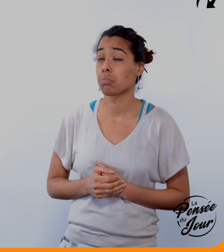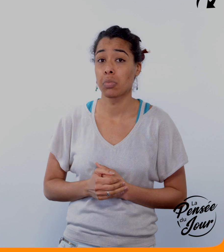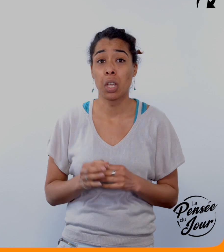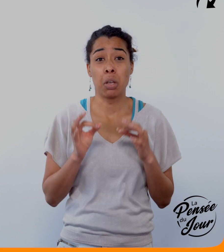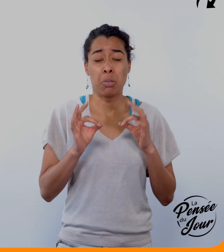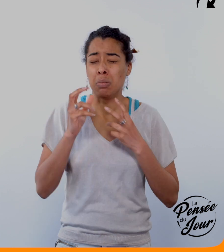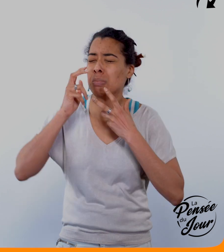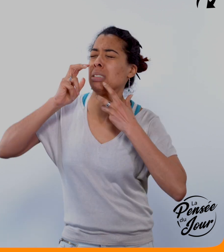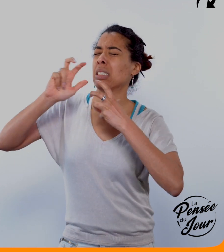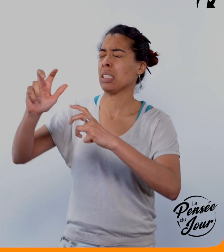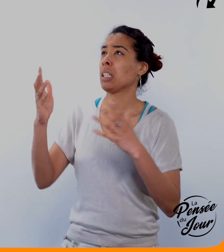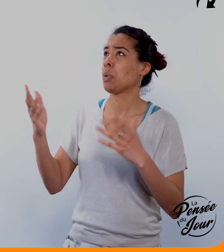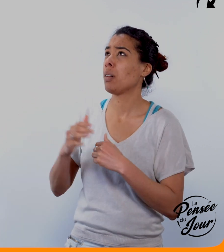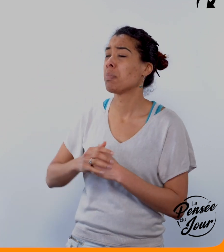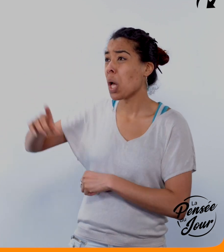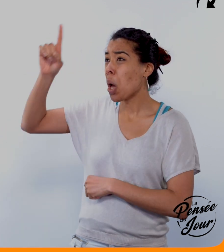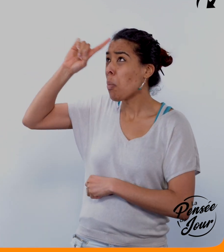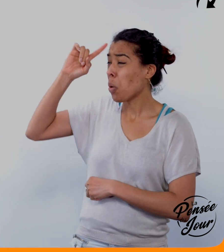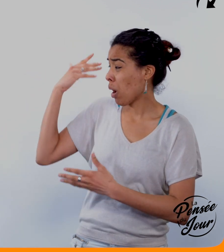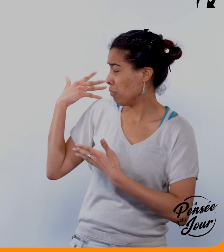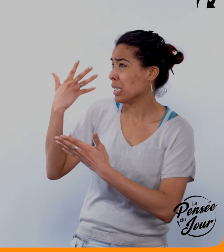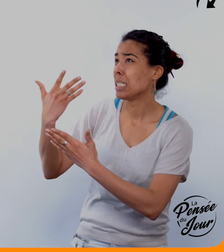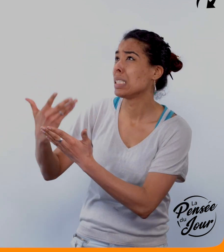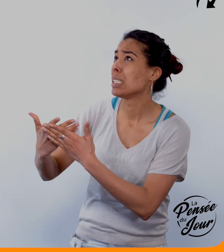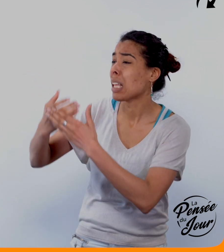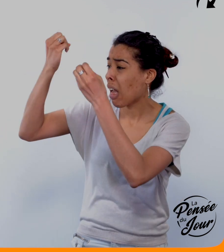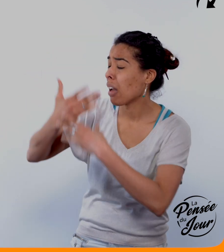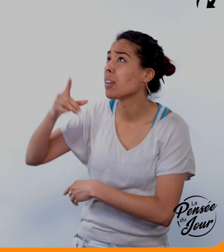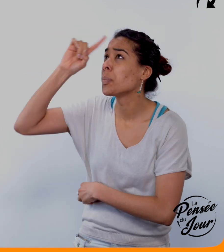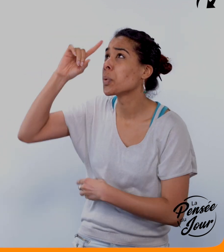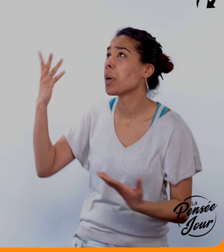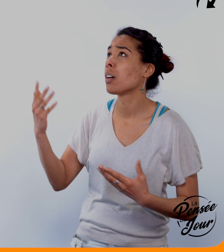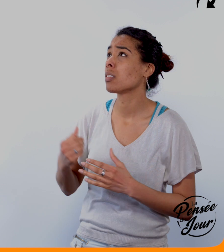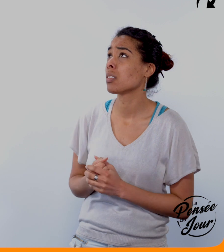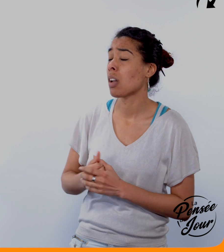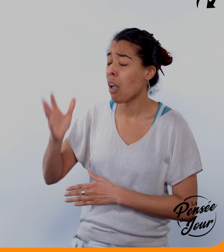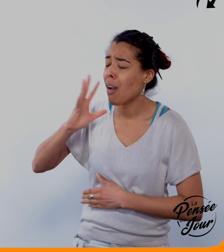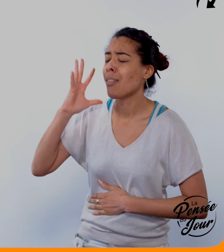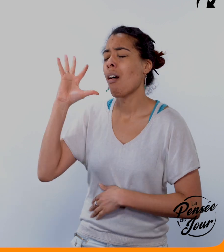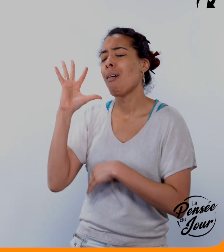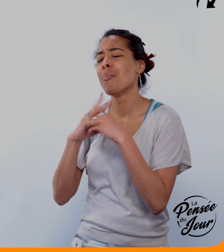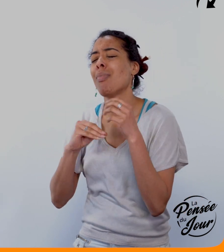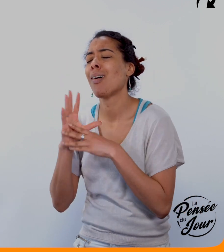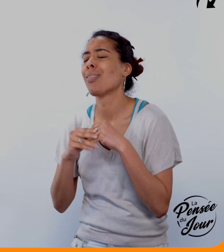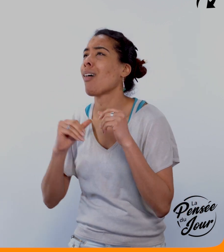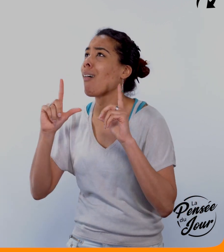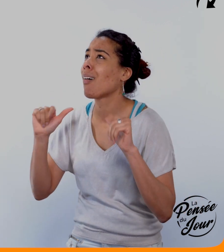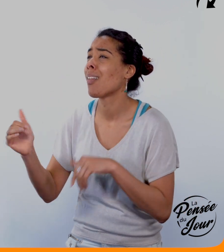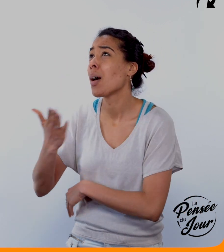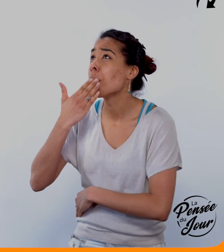jaillit de lui est « Pourquoi tout cela nous est-il arrivé ?» Et il reparle du bonheur passé, du temps où tout allait tellement mieux